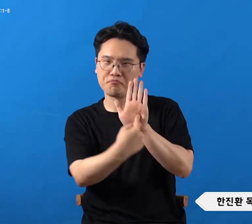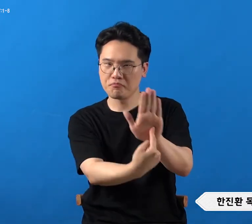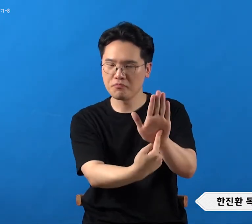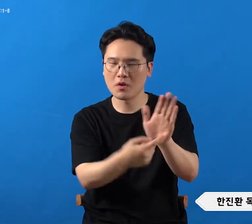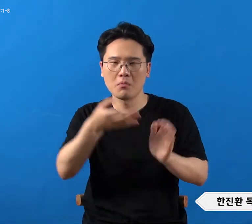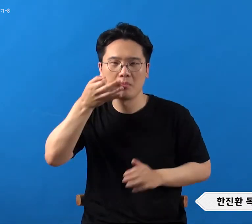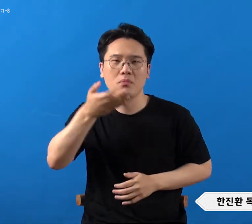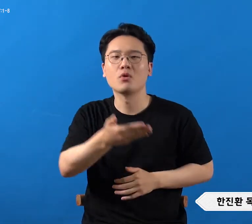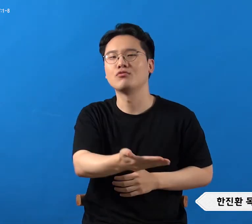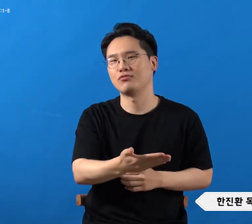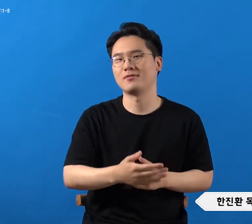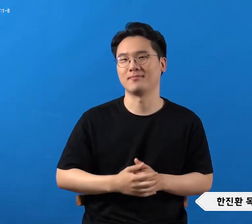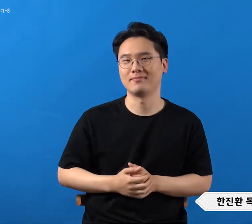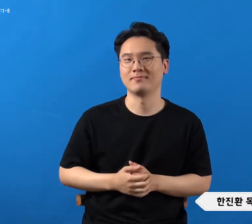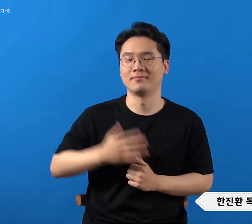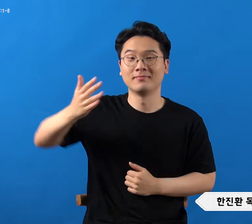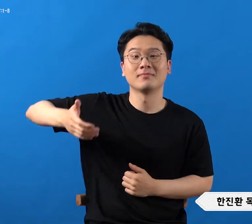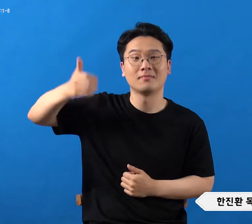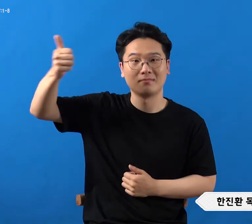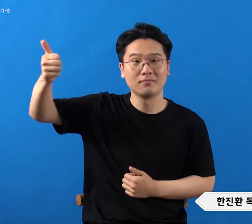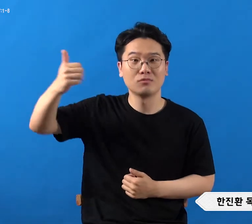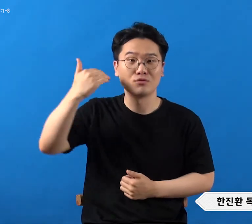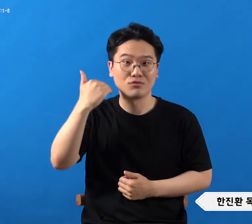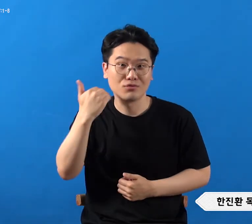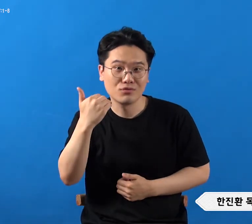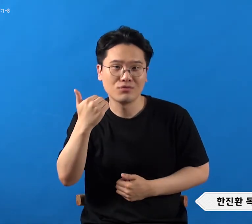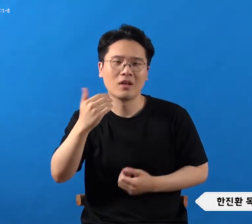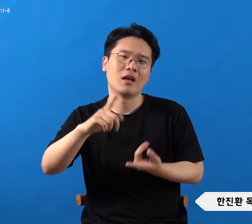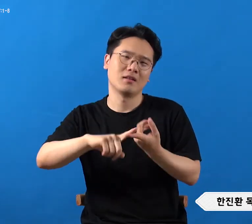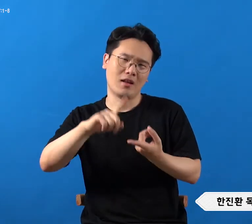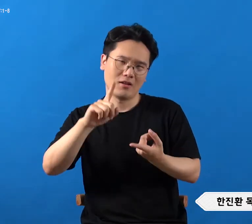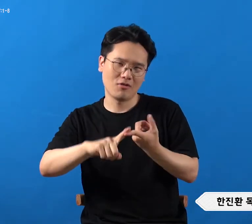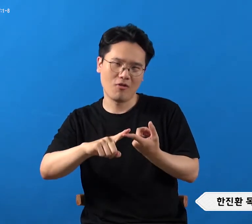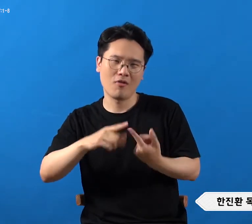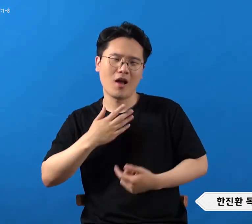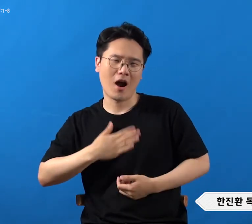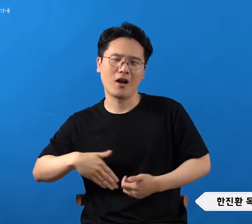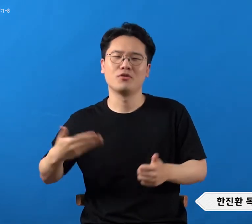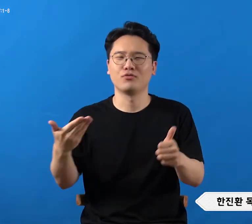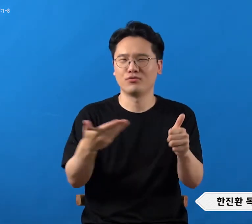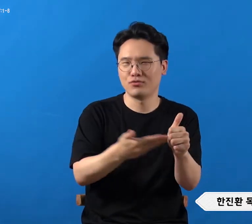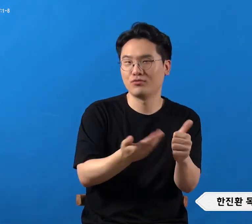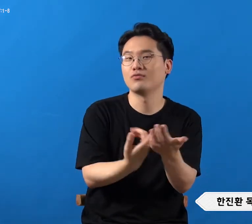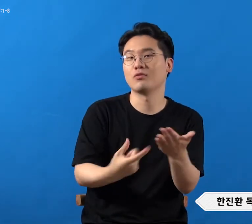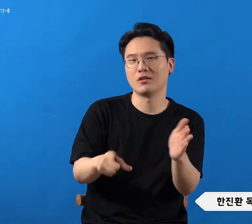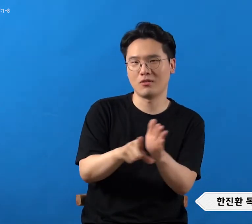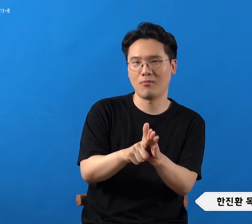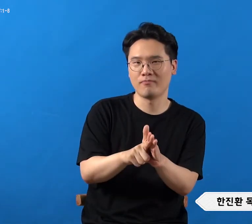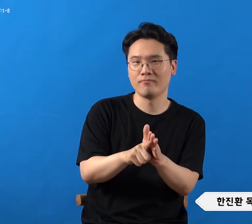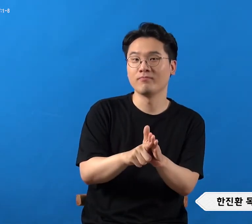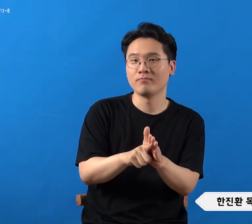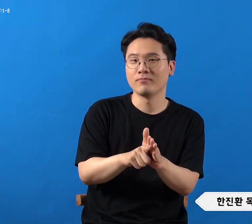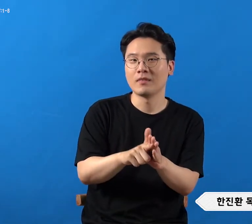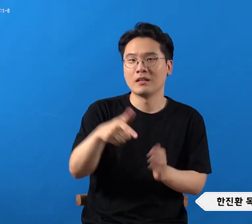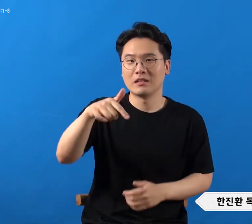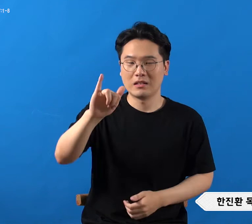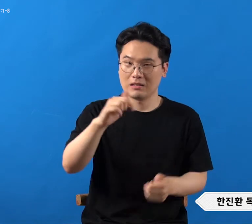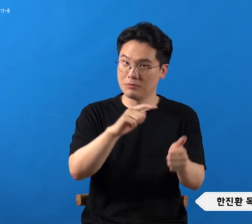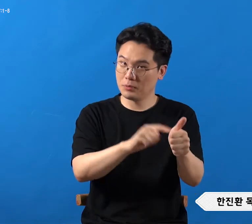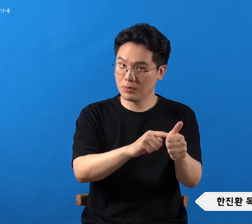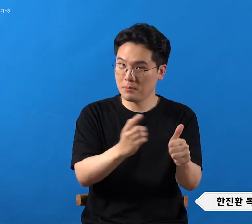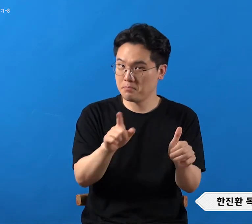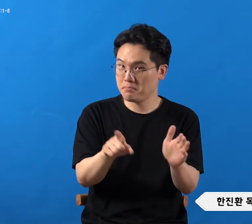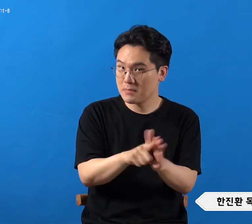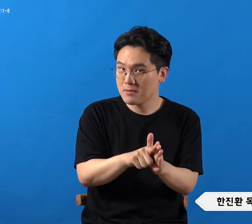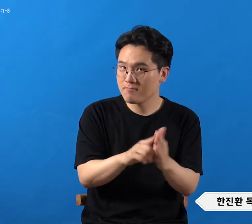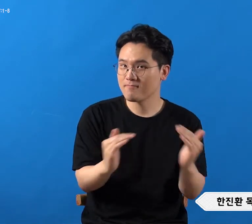보여주십니다. 하나님이 어떤 분이신지를 알도록, 그래서 기드온의 믿음이 자랄 수 있도록